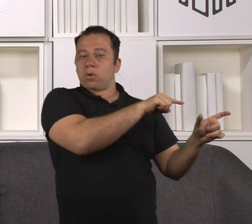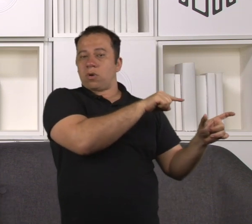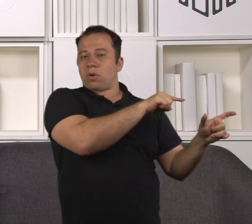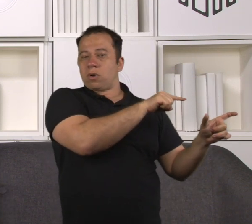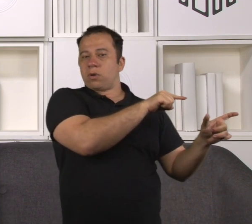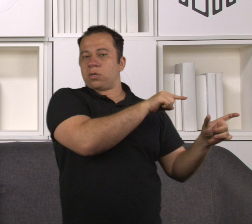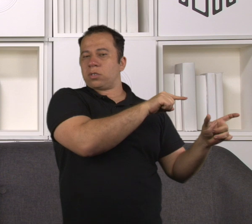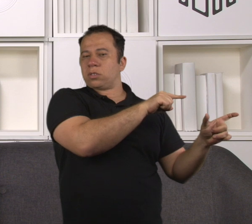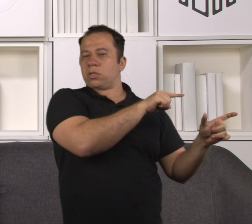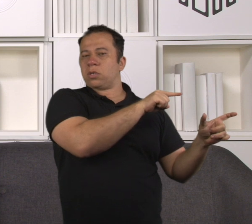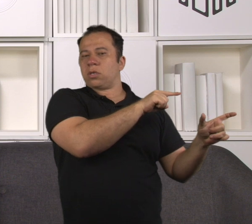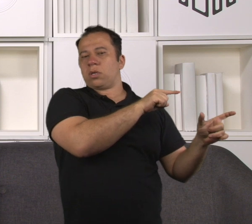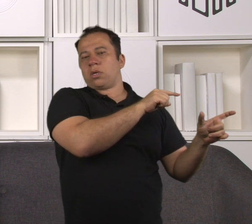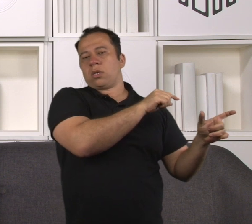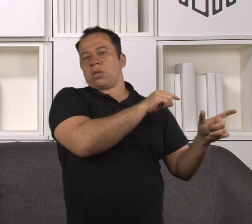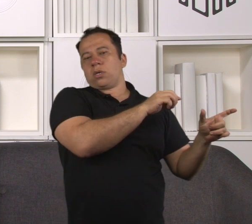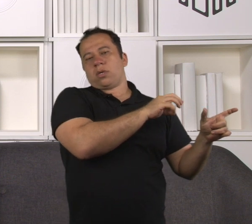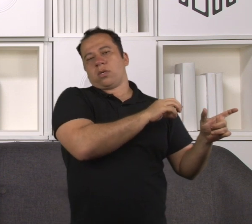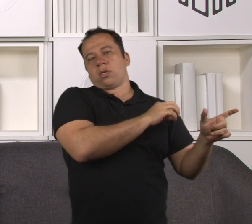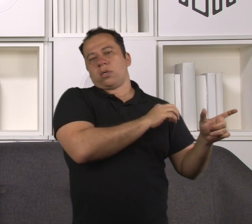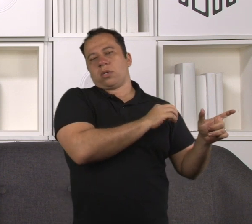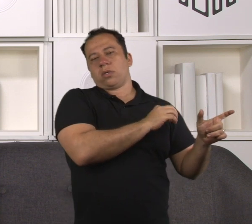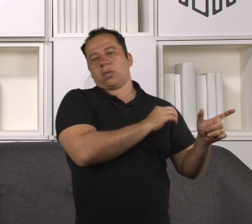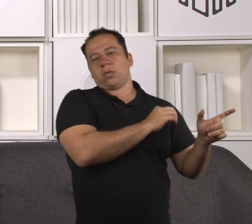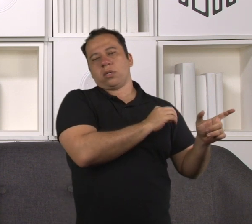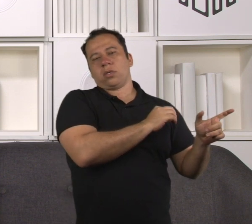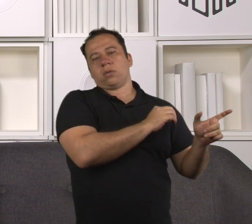prerrogativa de